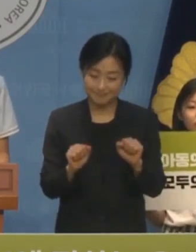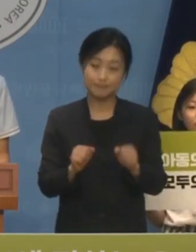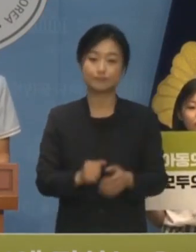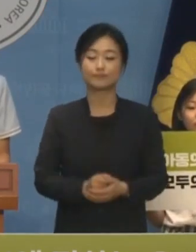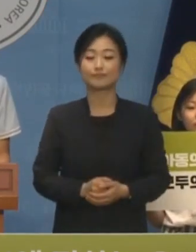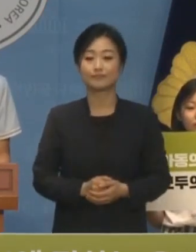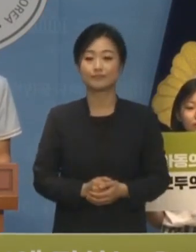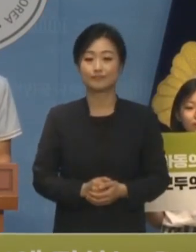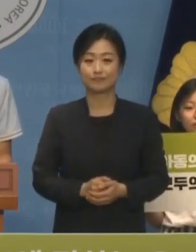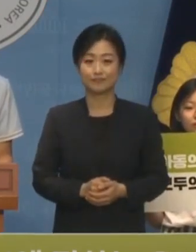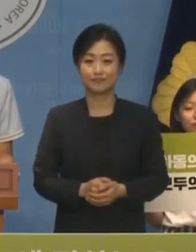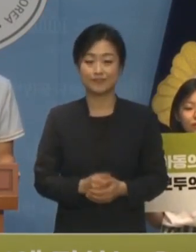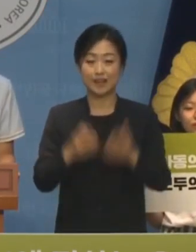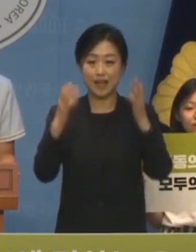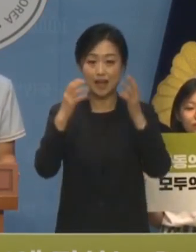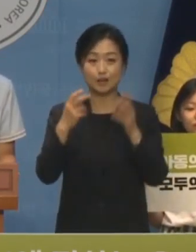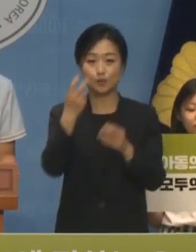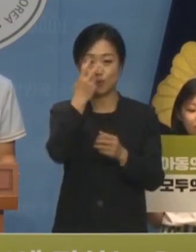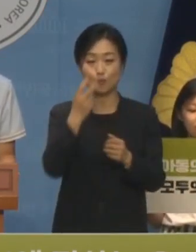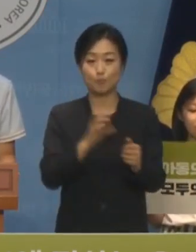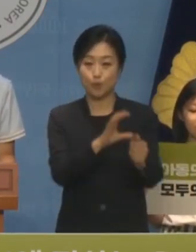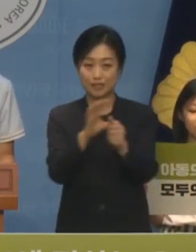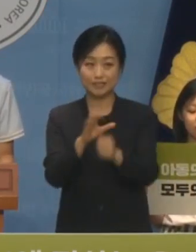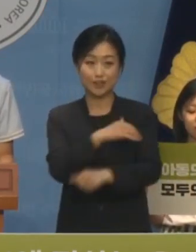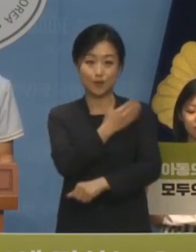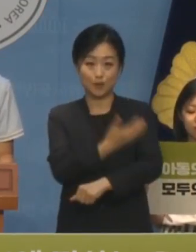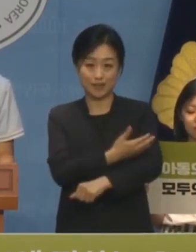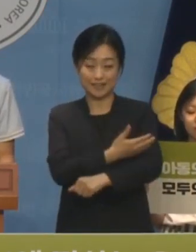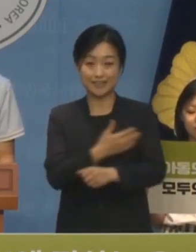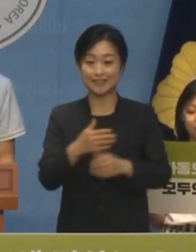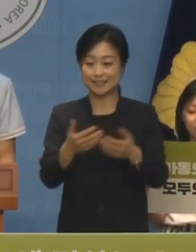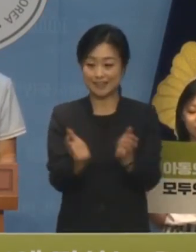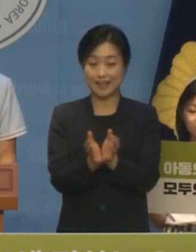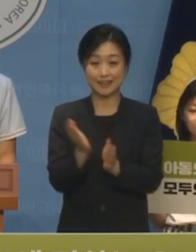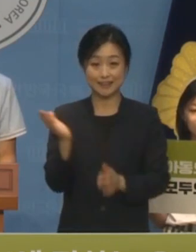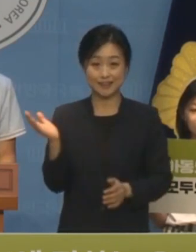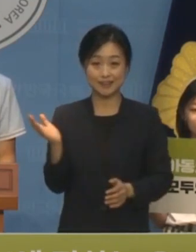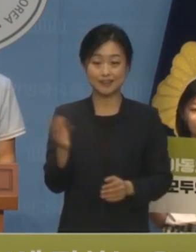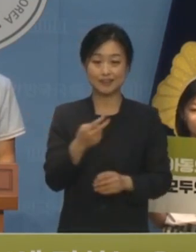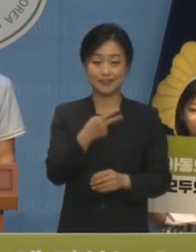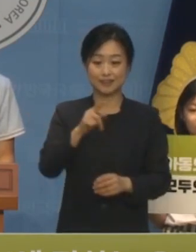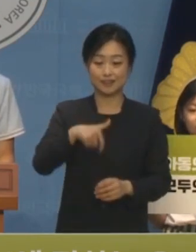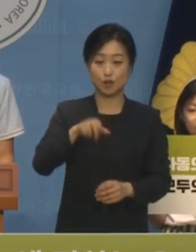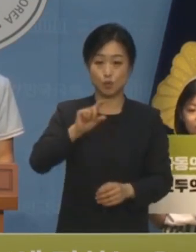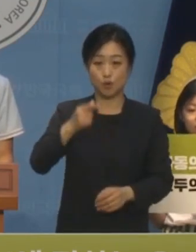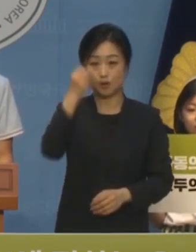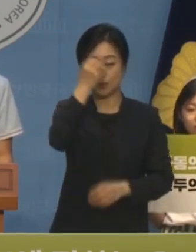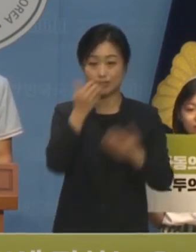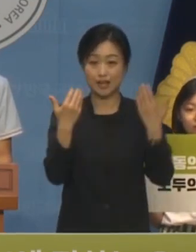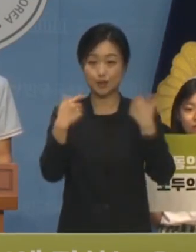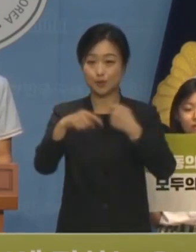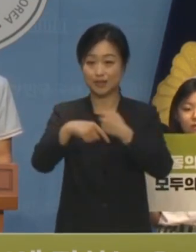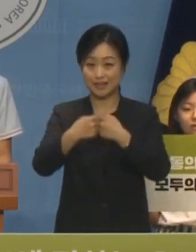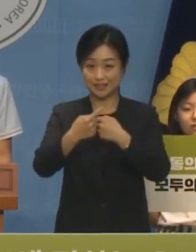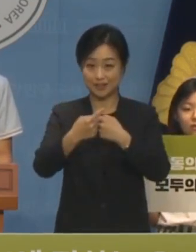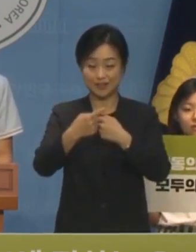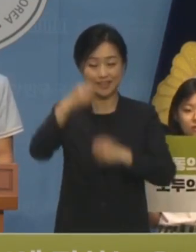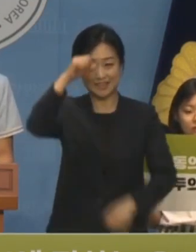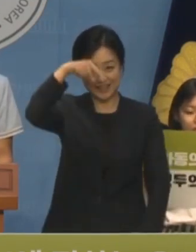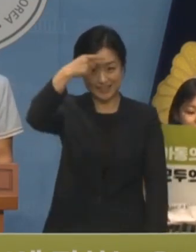안녕하십니까? 저는 굿네이버스 아동권리 모니터링단으로 활동하고 있는 덕원여자고등학교 1학년